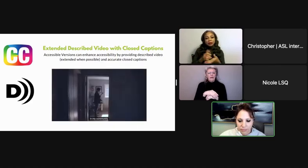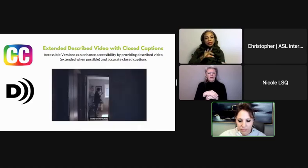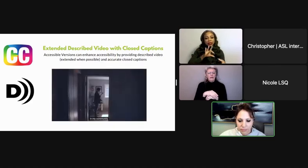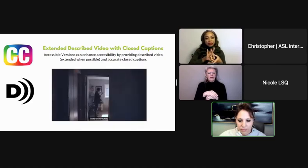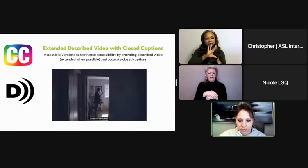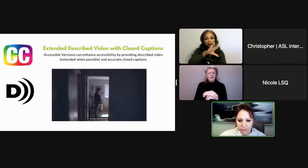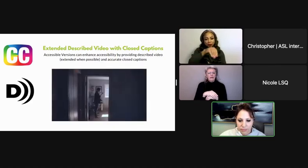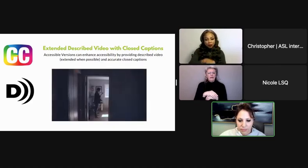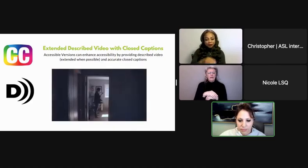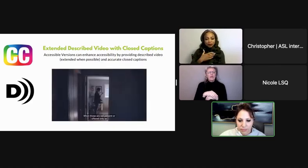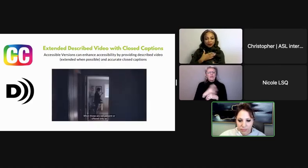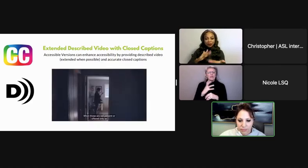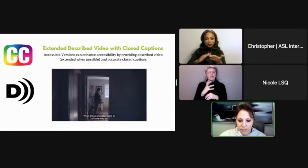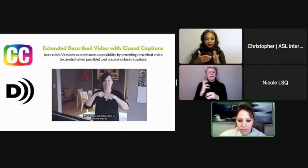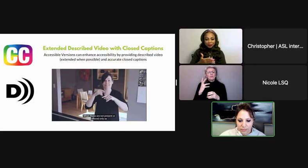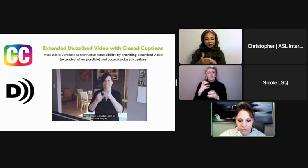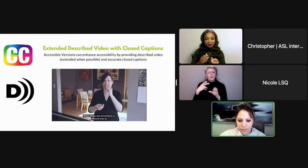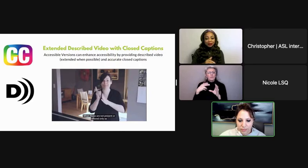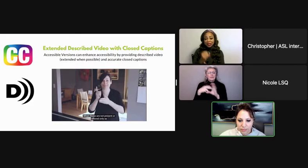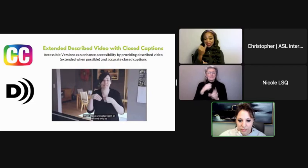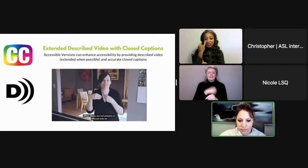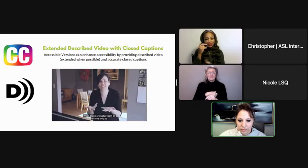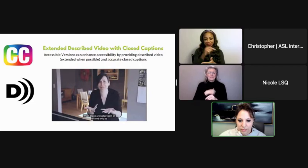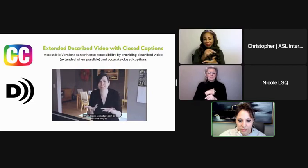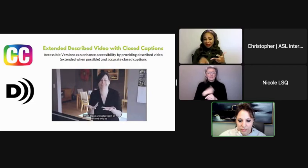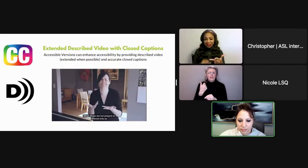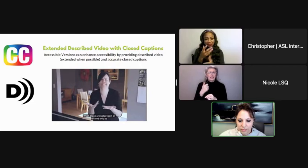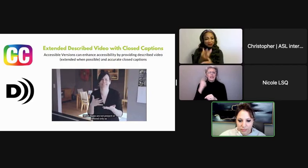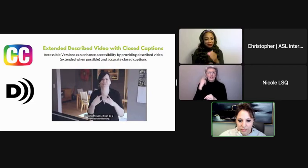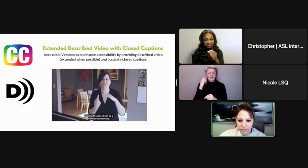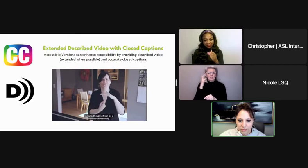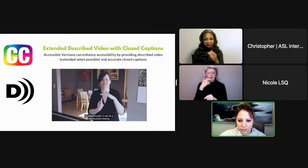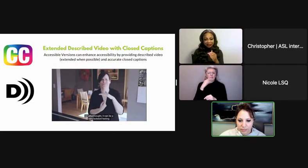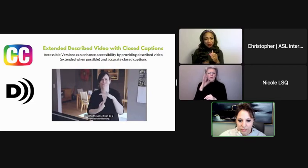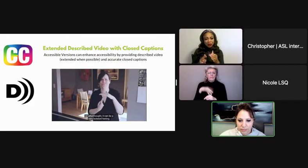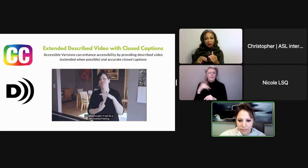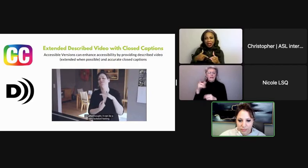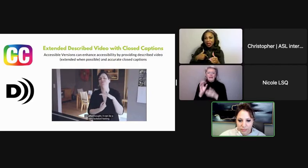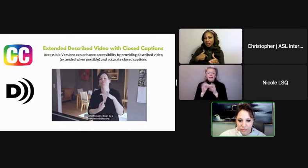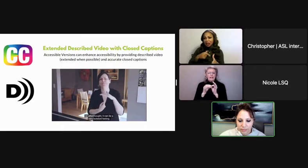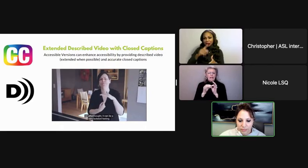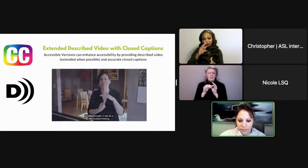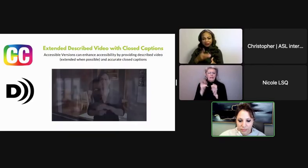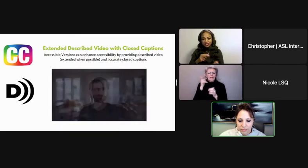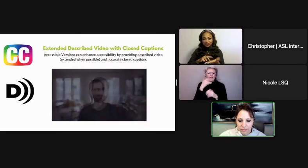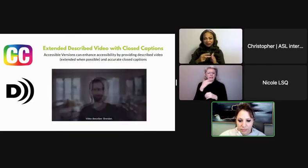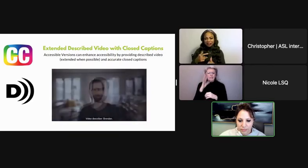on veut participer, désolé, le son est très mauvais, l'interprète entend mal,